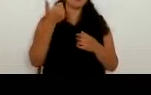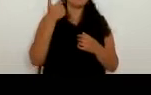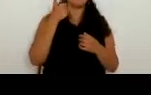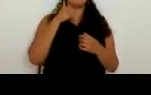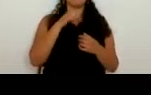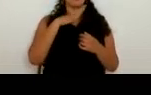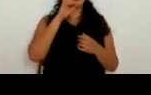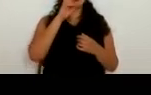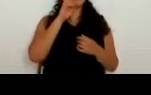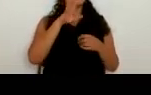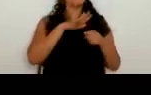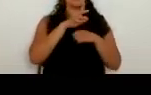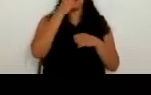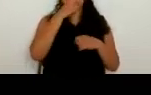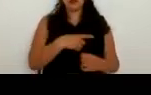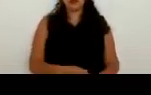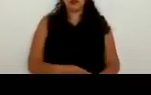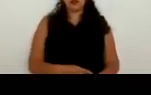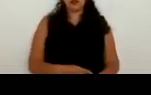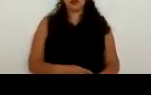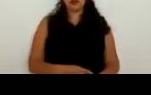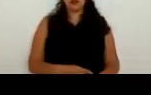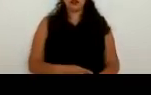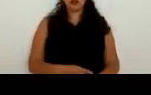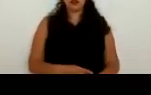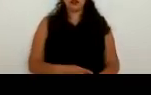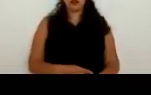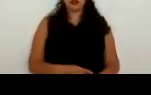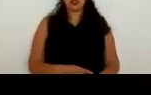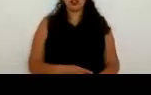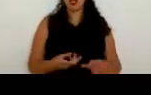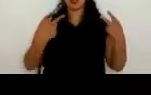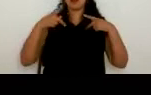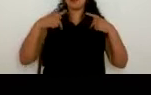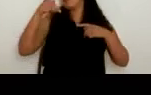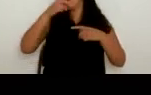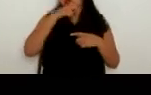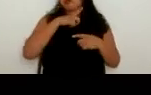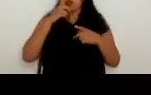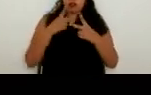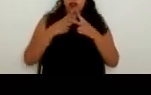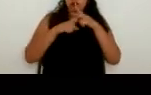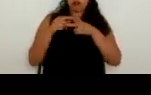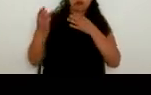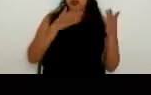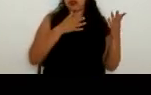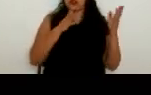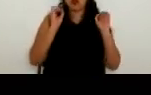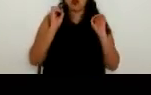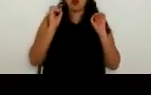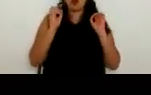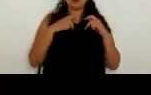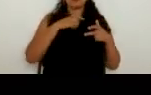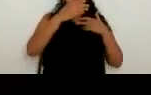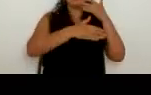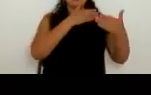referencia quien refiere al paciente si el paciente llega por su propia iniciativa el sujeto que demanda el servicio